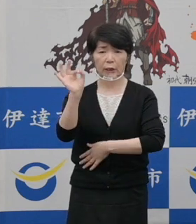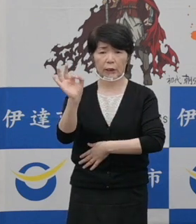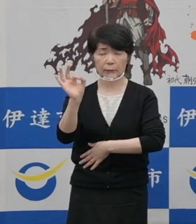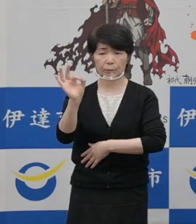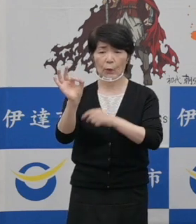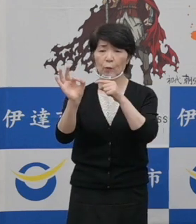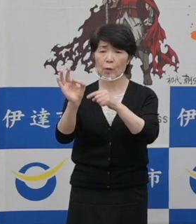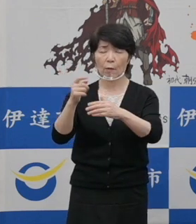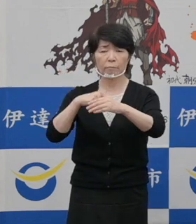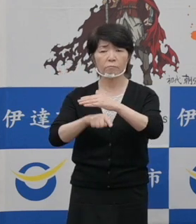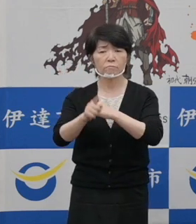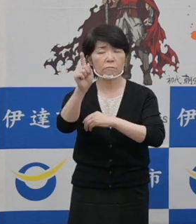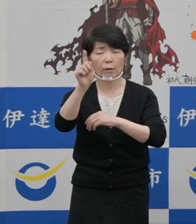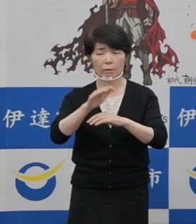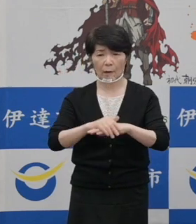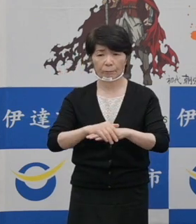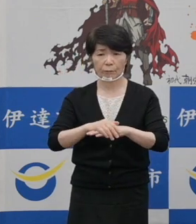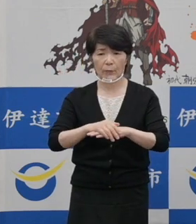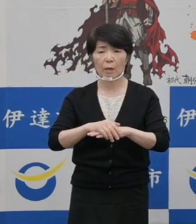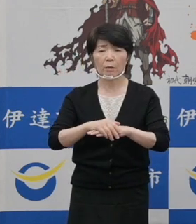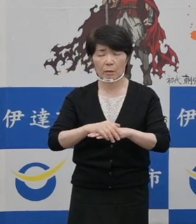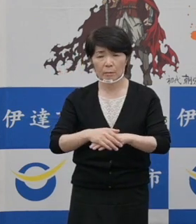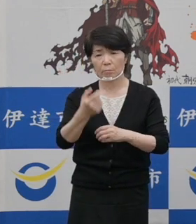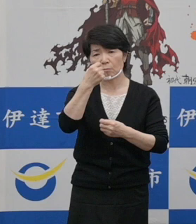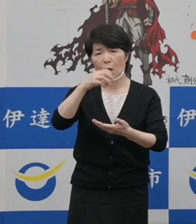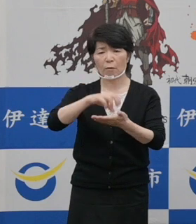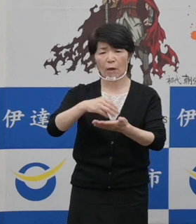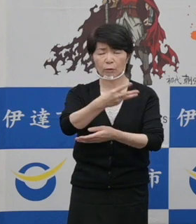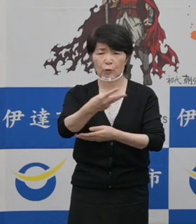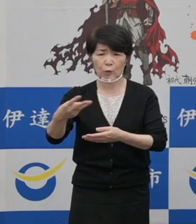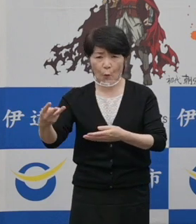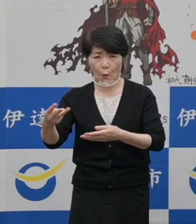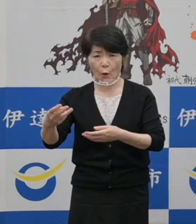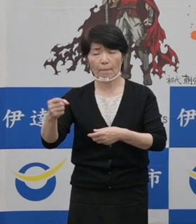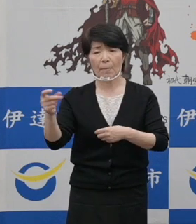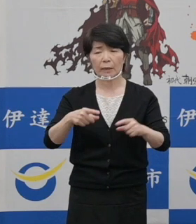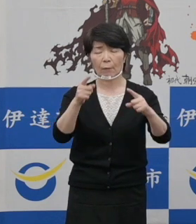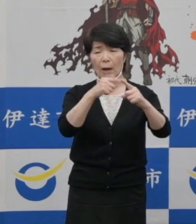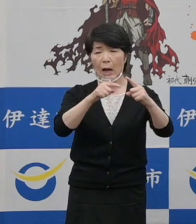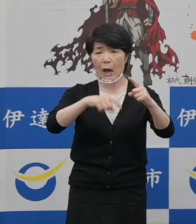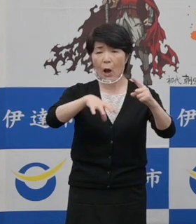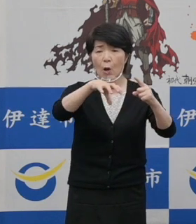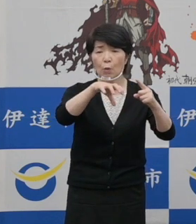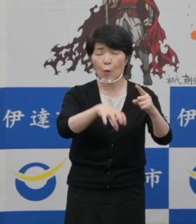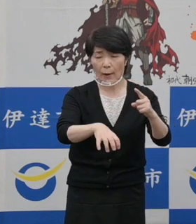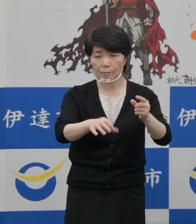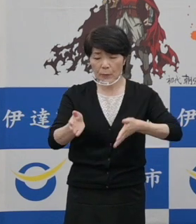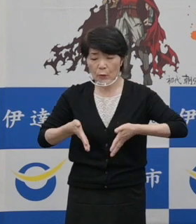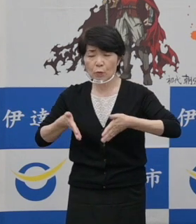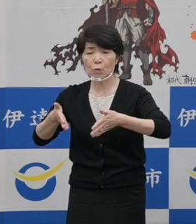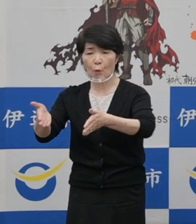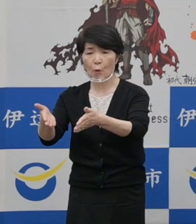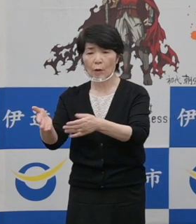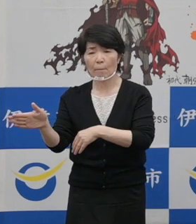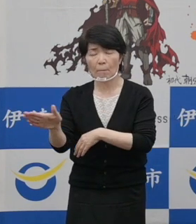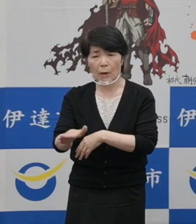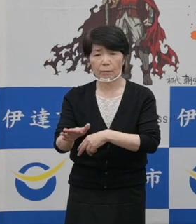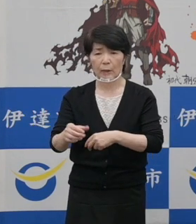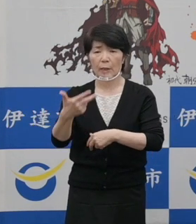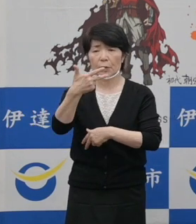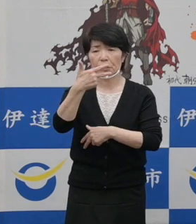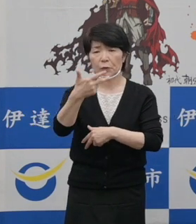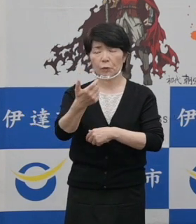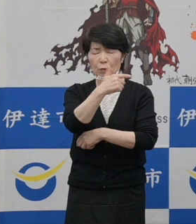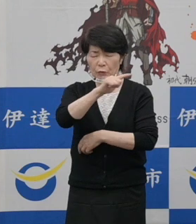といいますのは下水道や公園、それから道路整備など市の施設の整